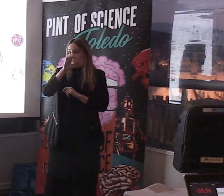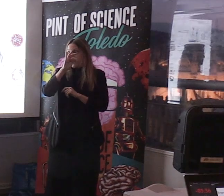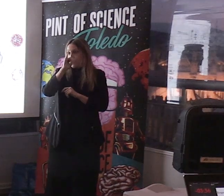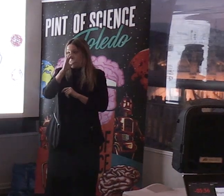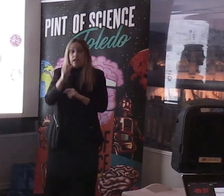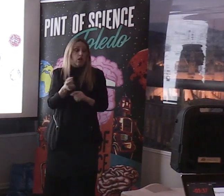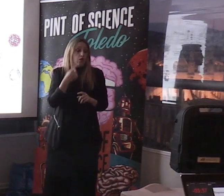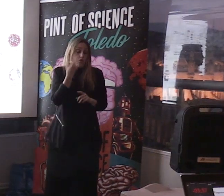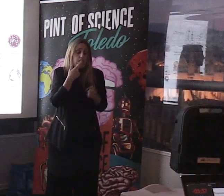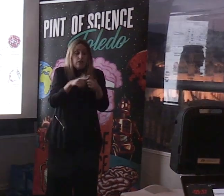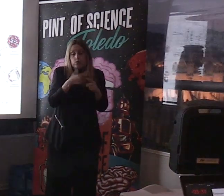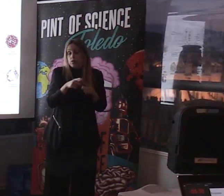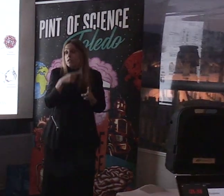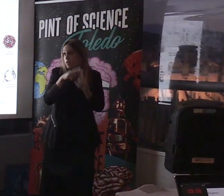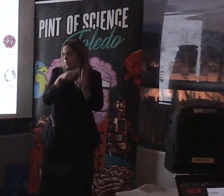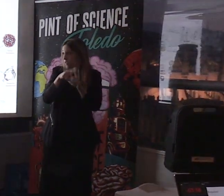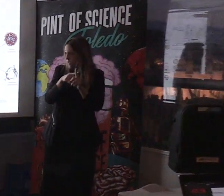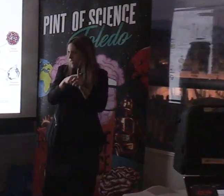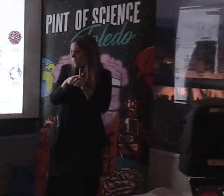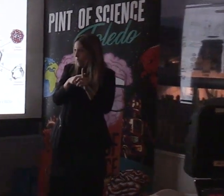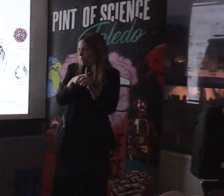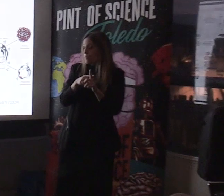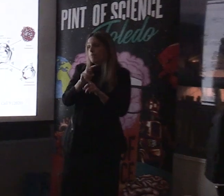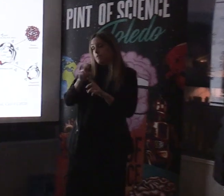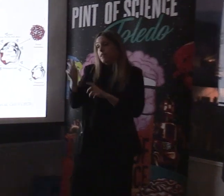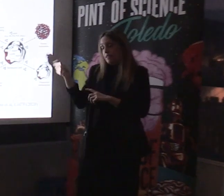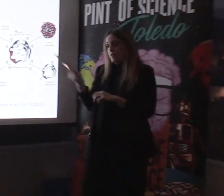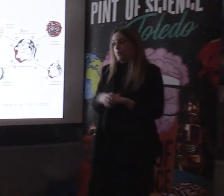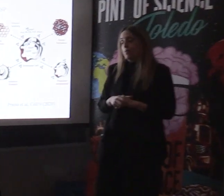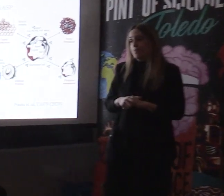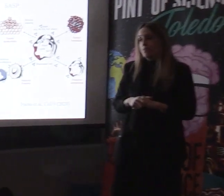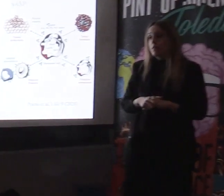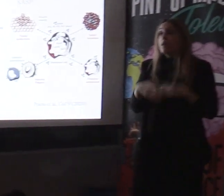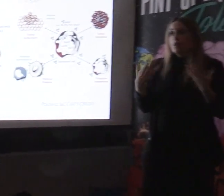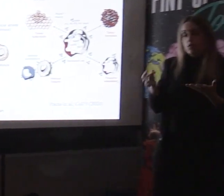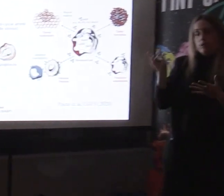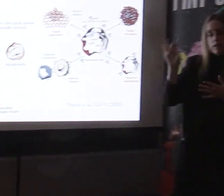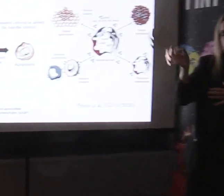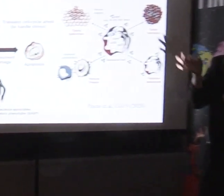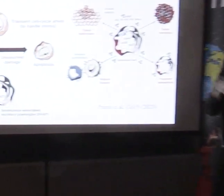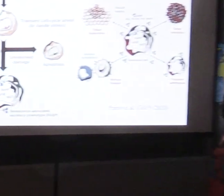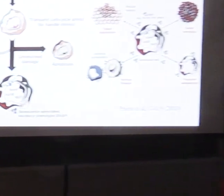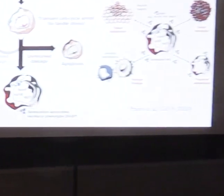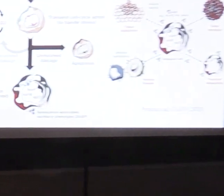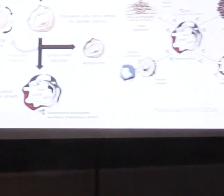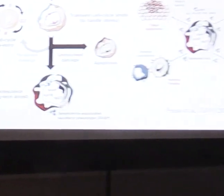se usan son las sirtuinas que van en esto. Entonces sí es verdad.